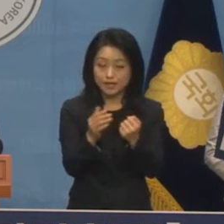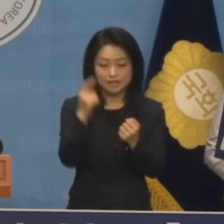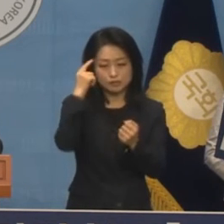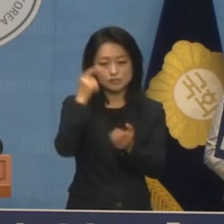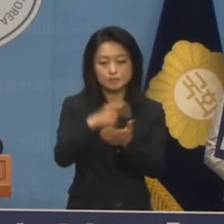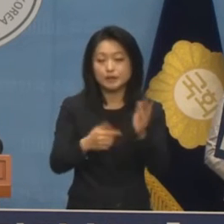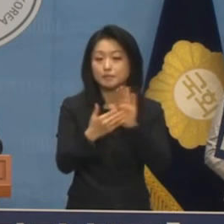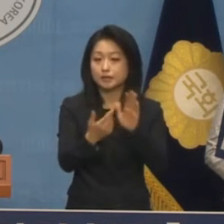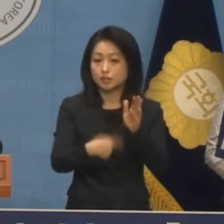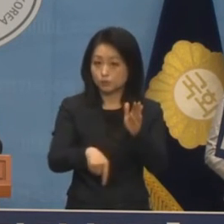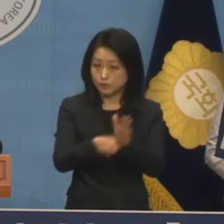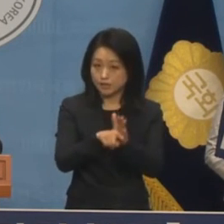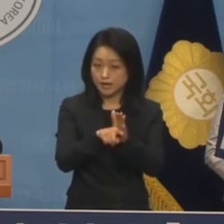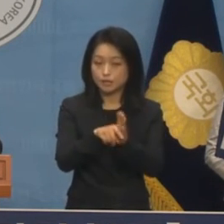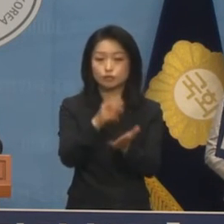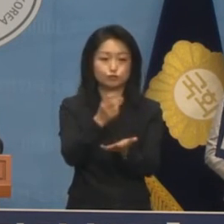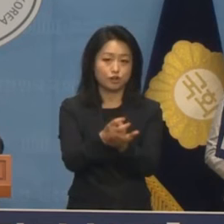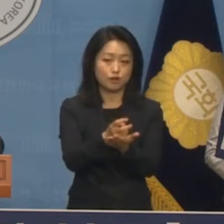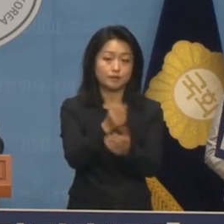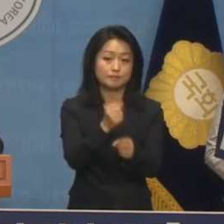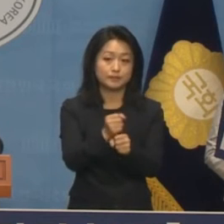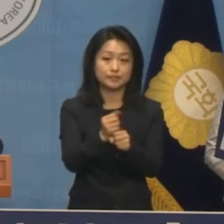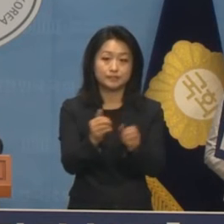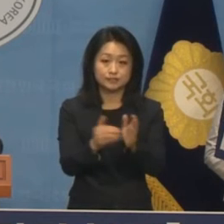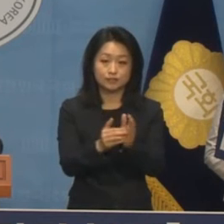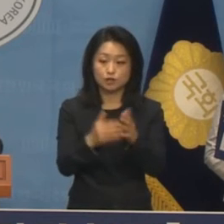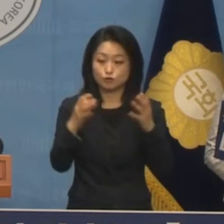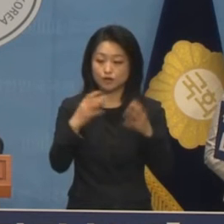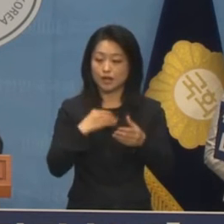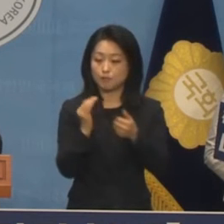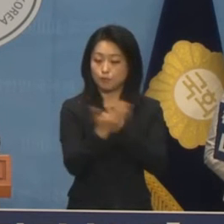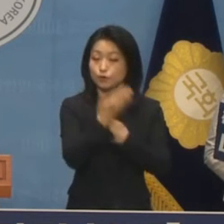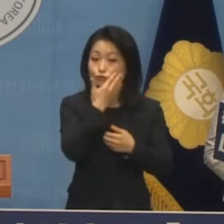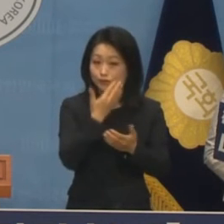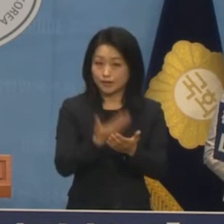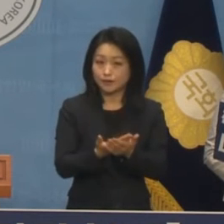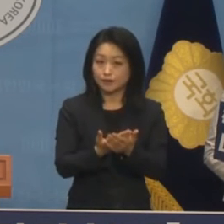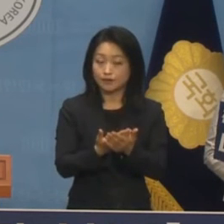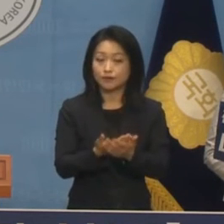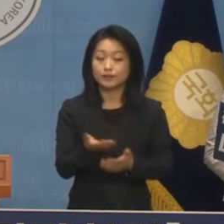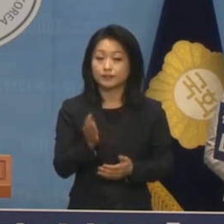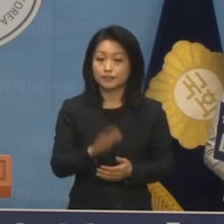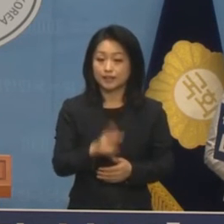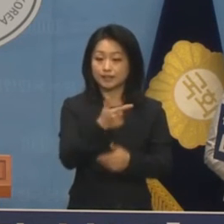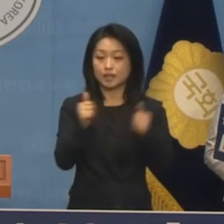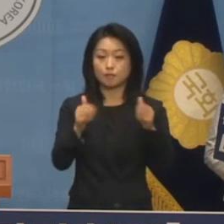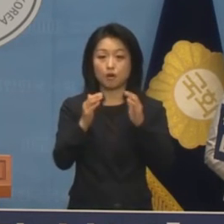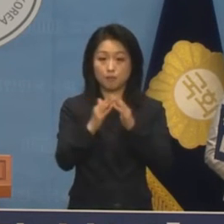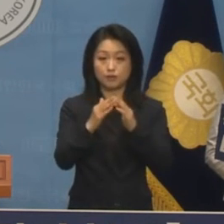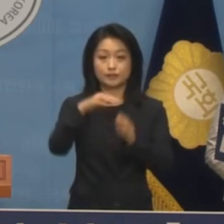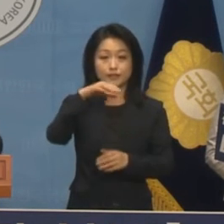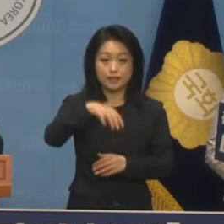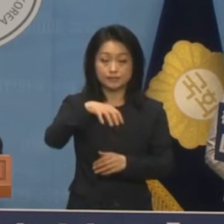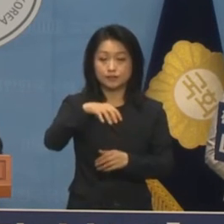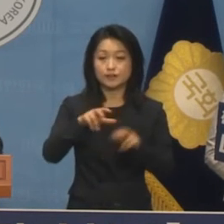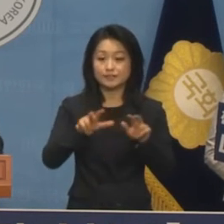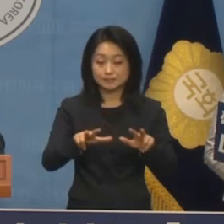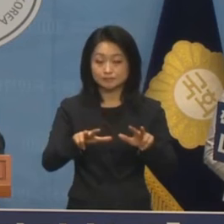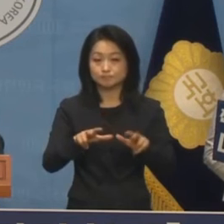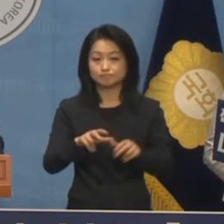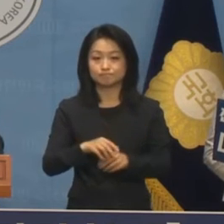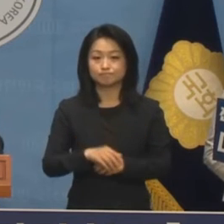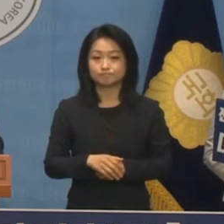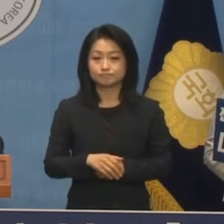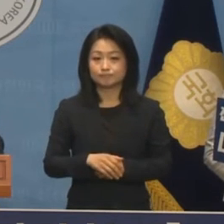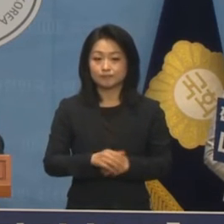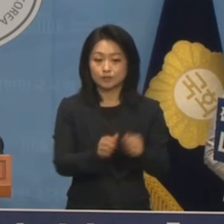정치적 피해를 막기 위한 최소한의 규정입니다. 그래서 국가 안보에도 중요합니다. 그럼에도 대법원 다수 의견은 현행법에 반해